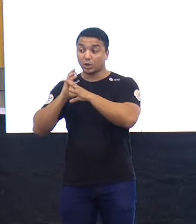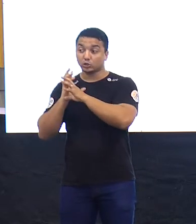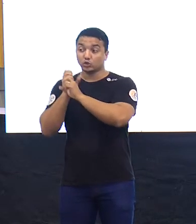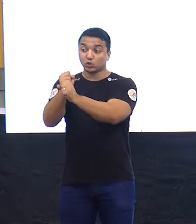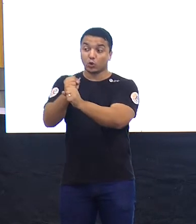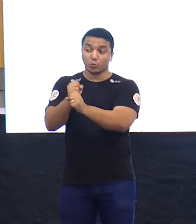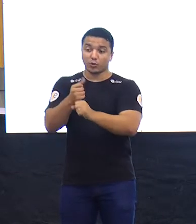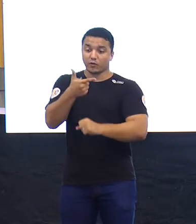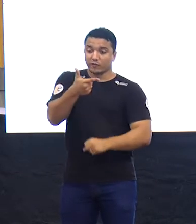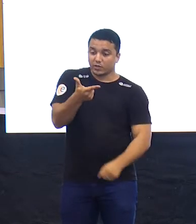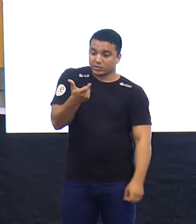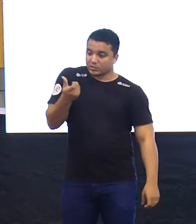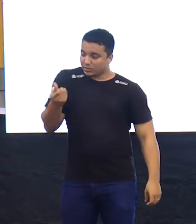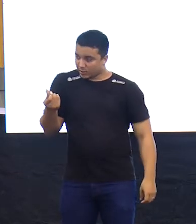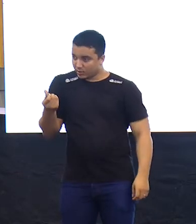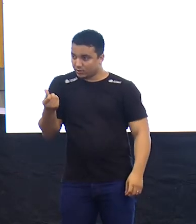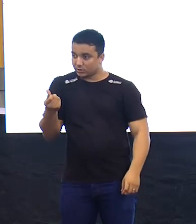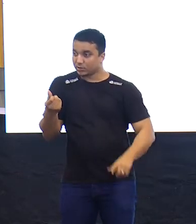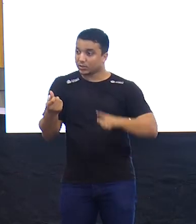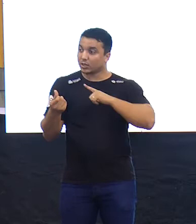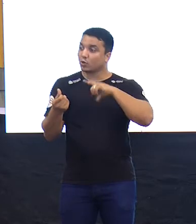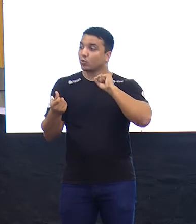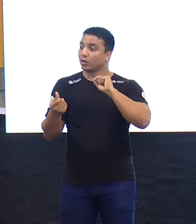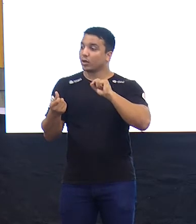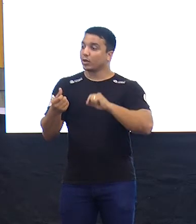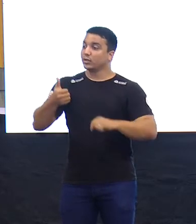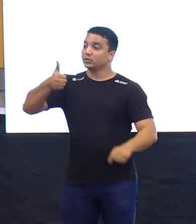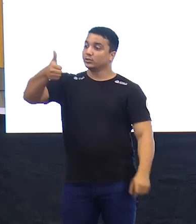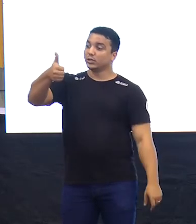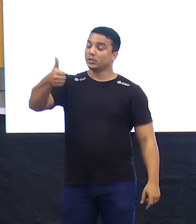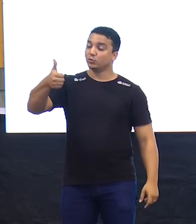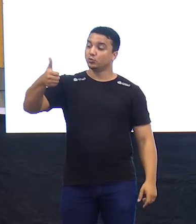somo 26, ele vai para